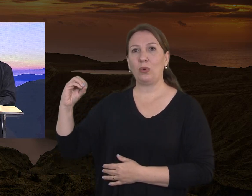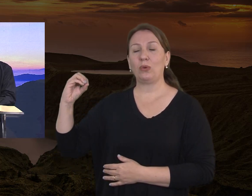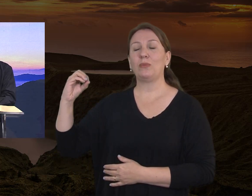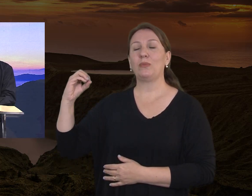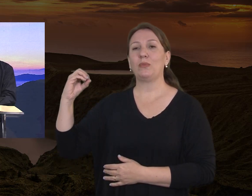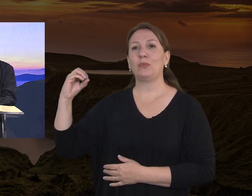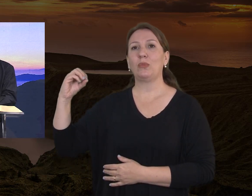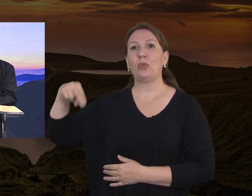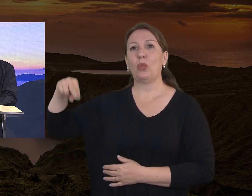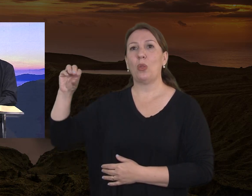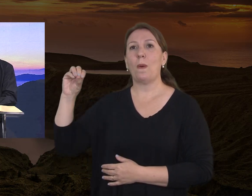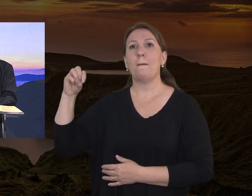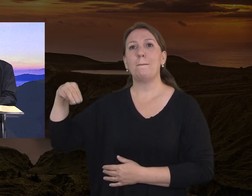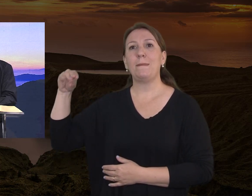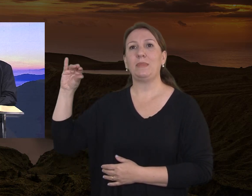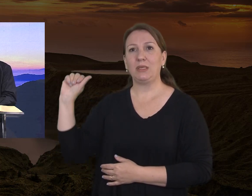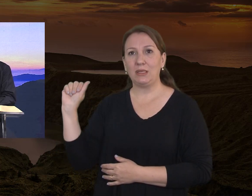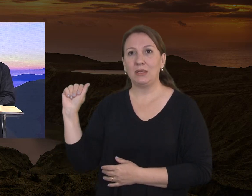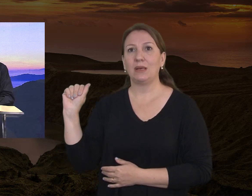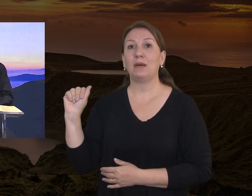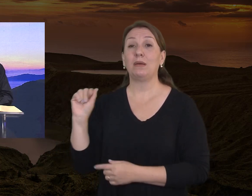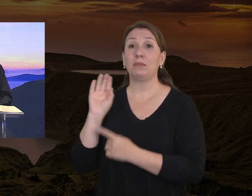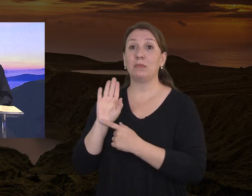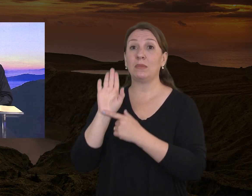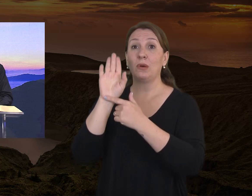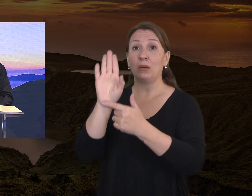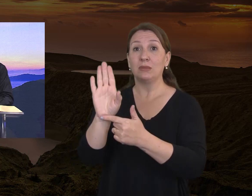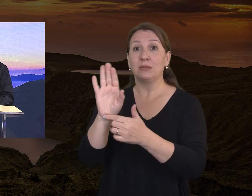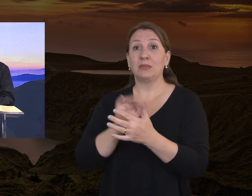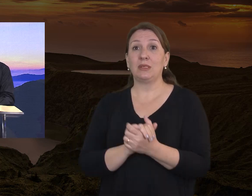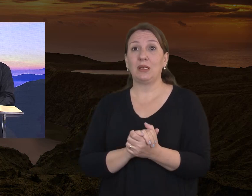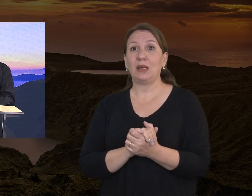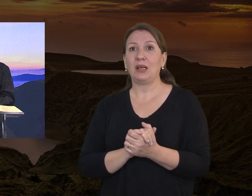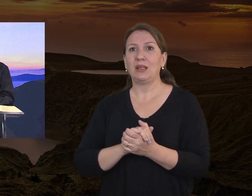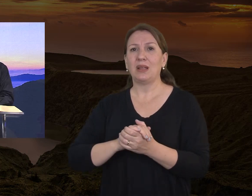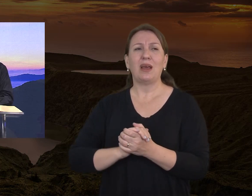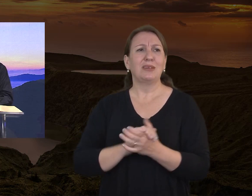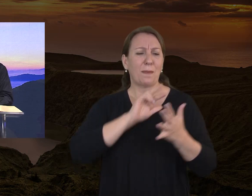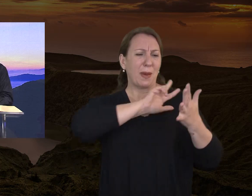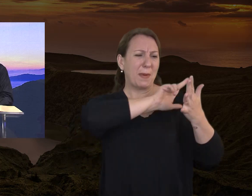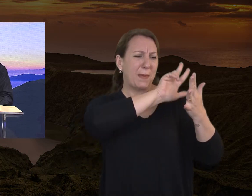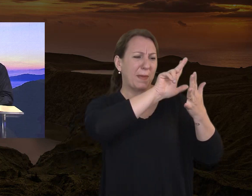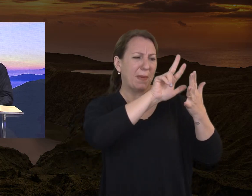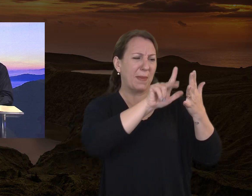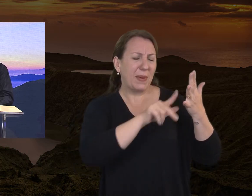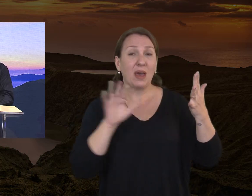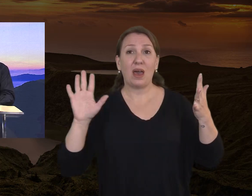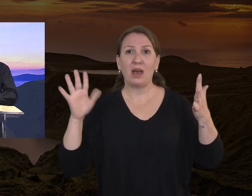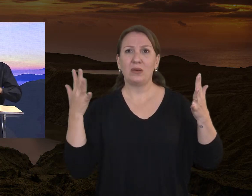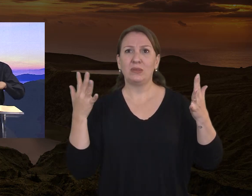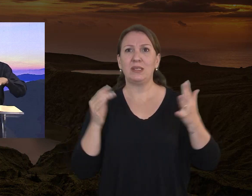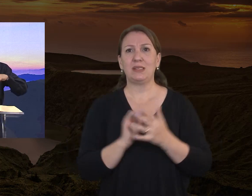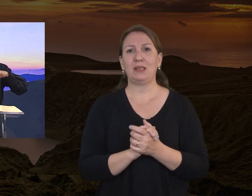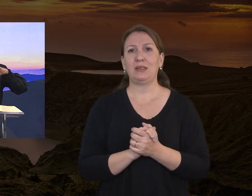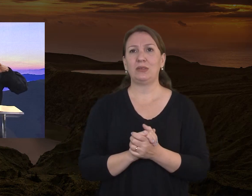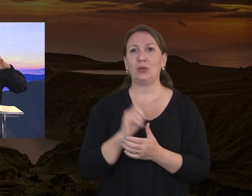denota que há um processo que está em curso. Que processo é esse? Esse processo é